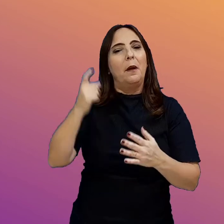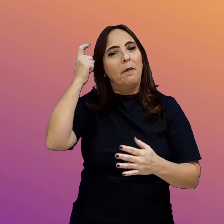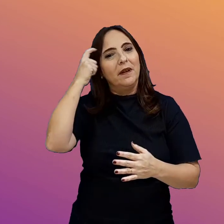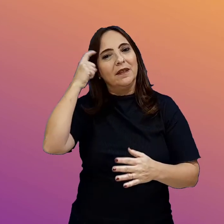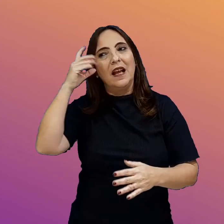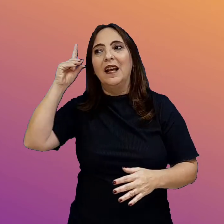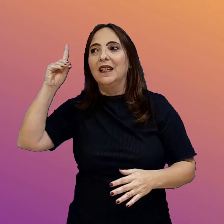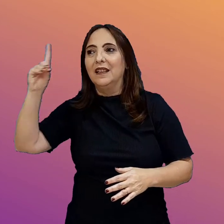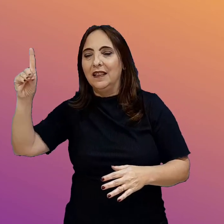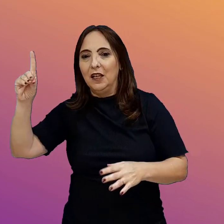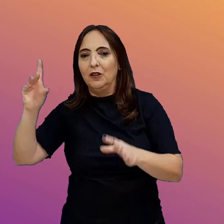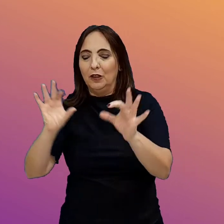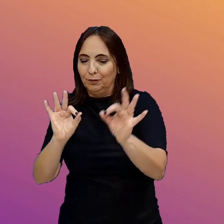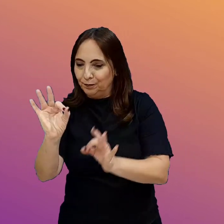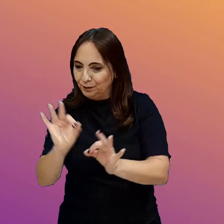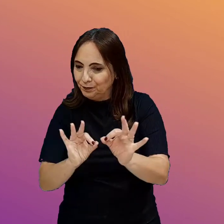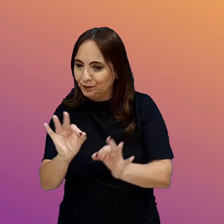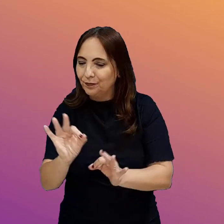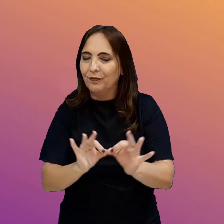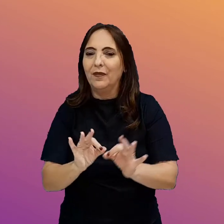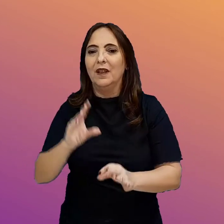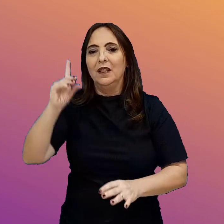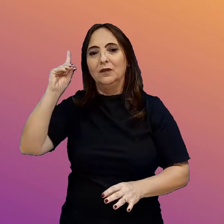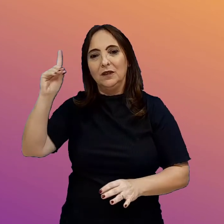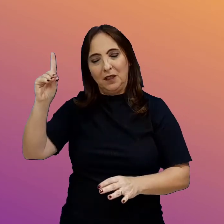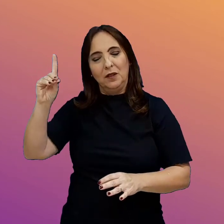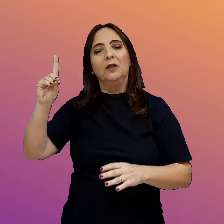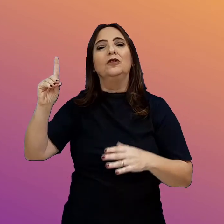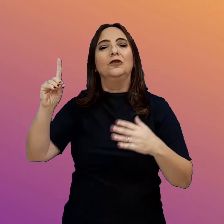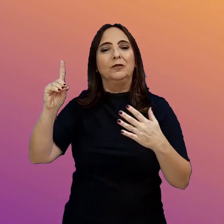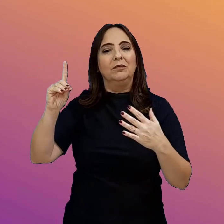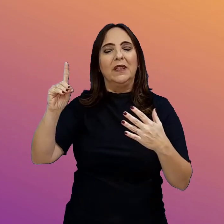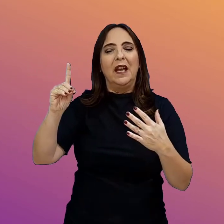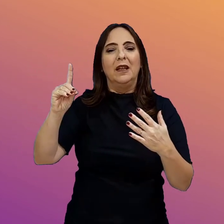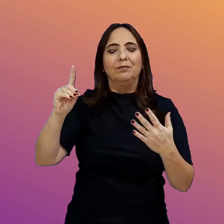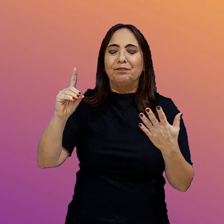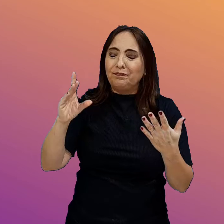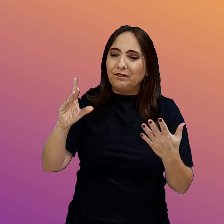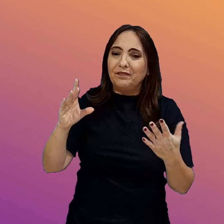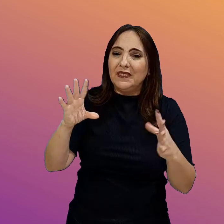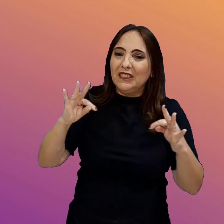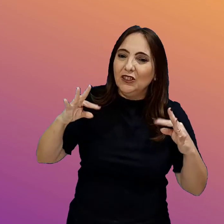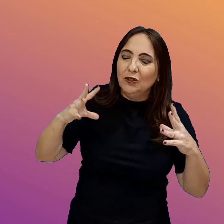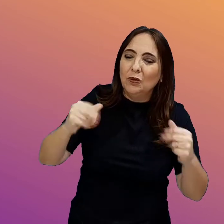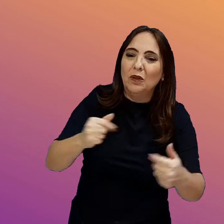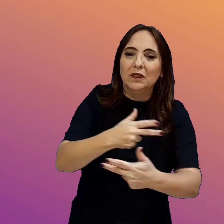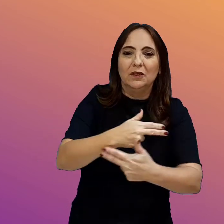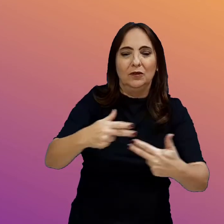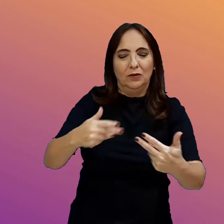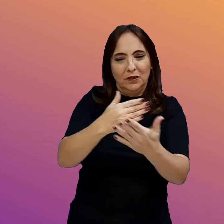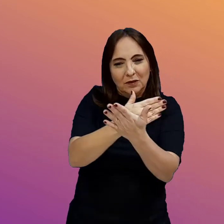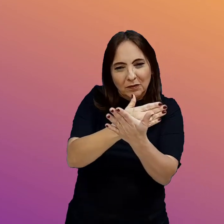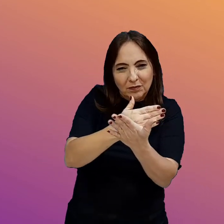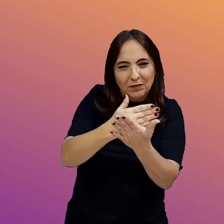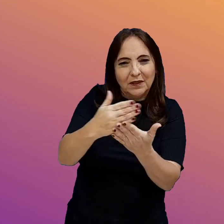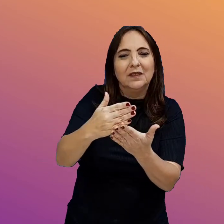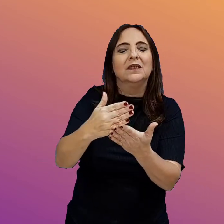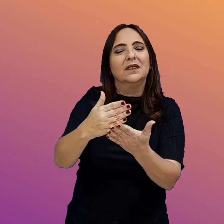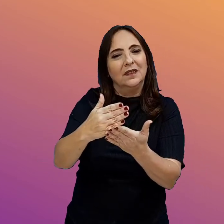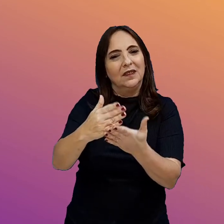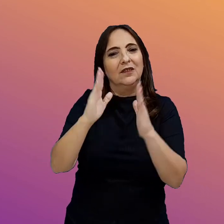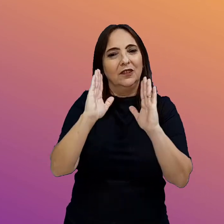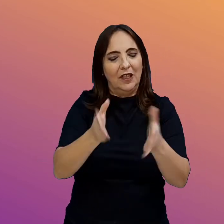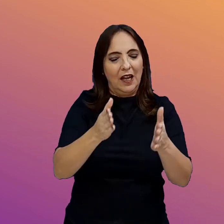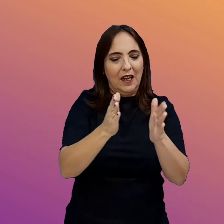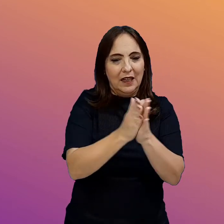Deus é um Deus organizado, um Deus que planeja todas as coisas desde o princípio, né? Na palavra de